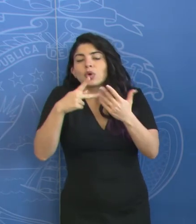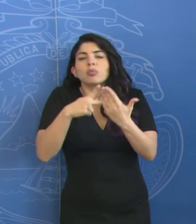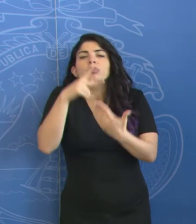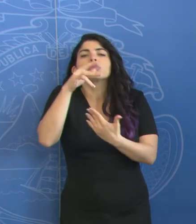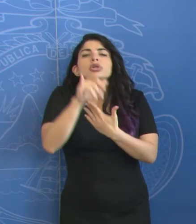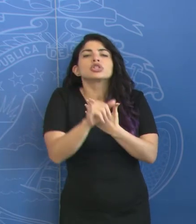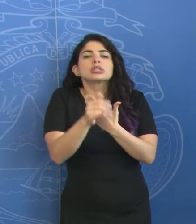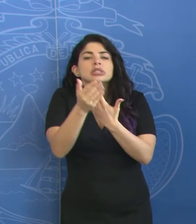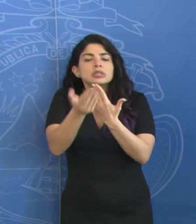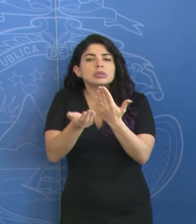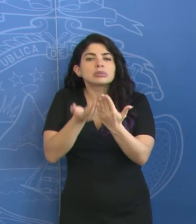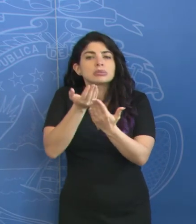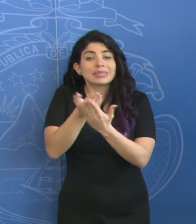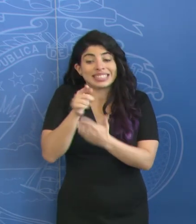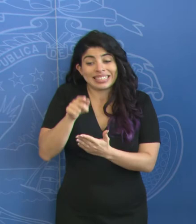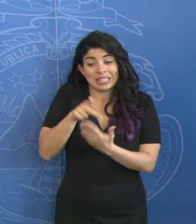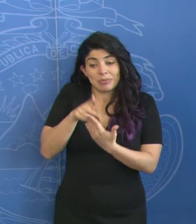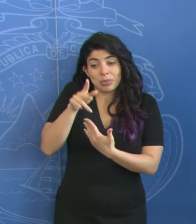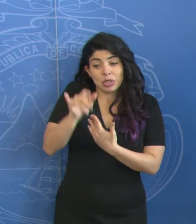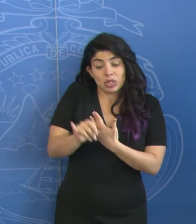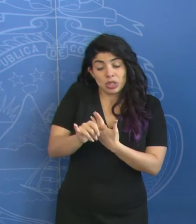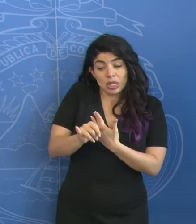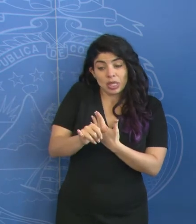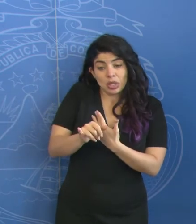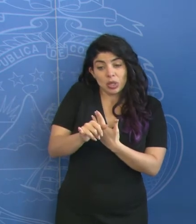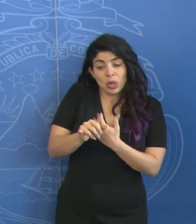sobre el cual podría estarse